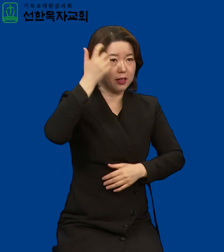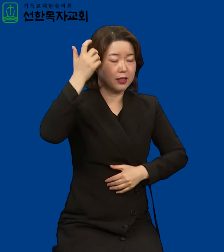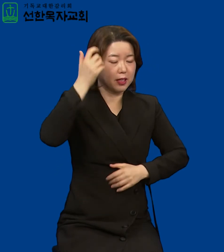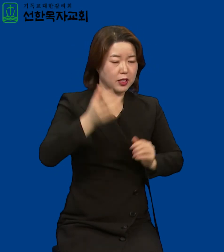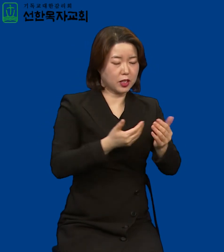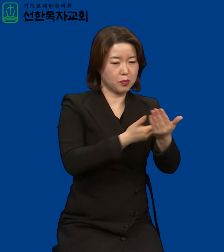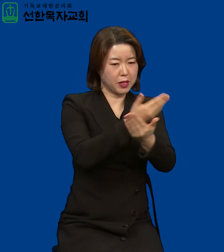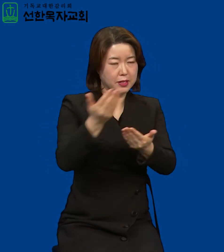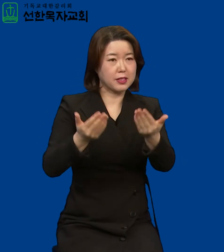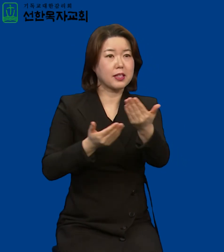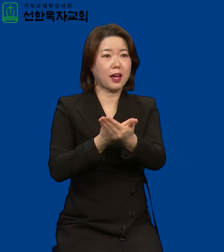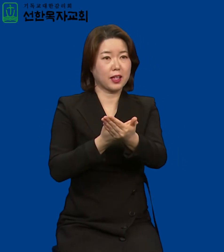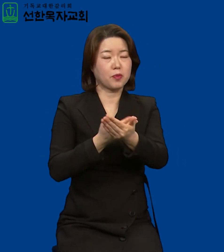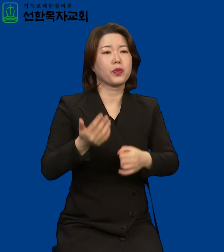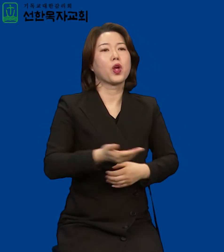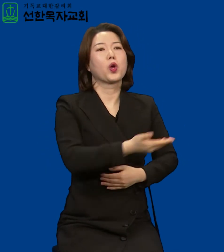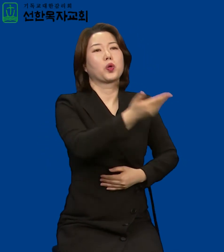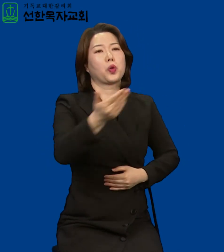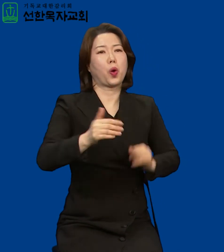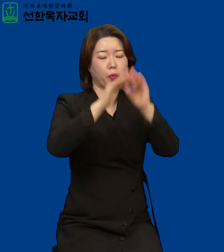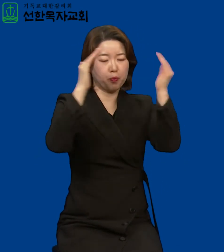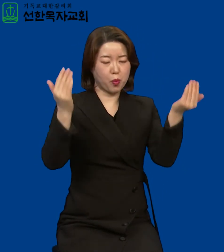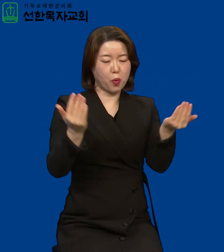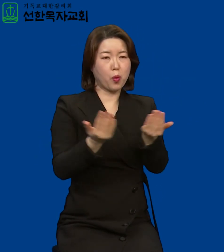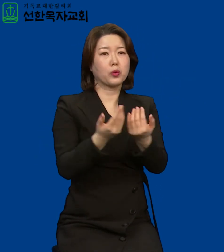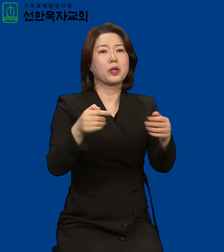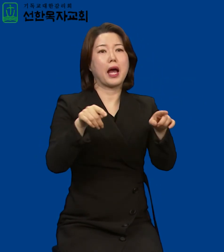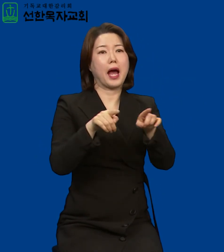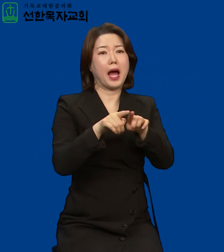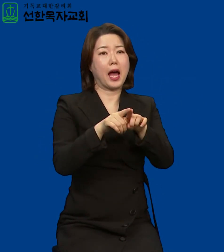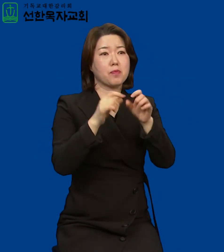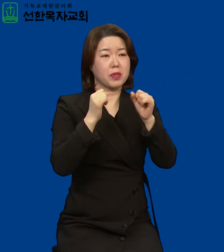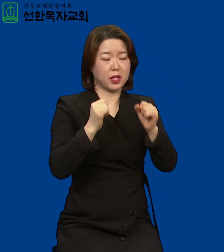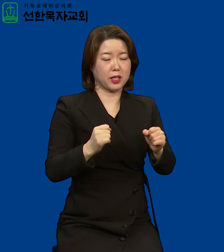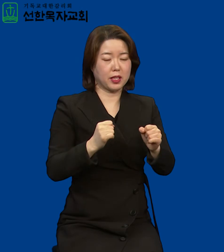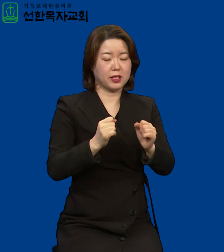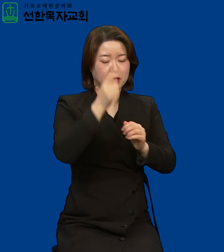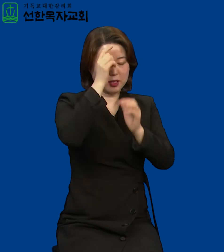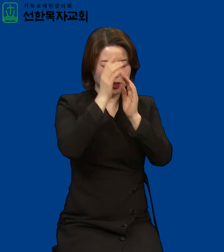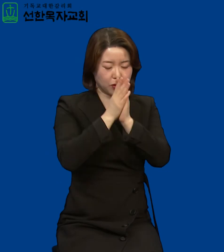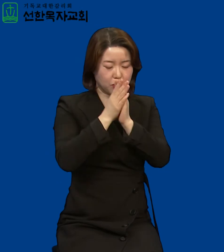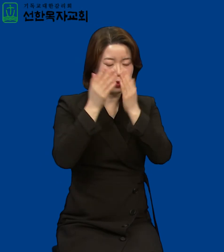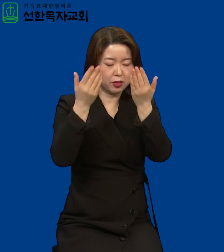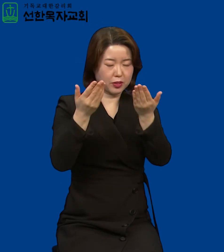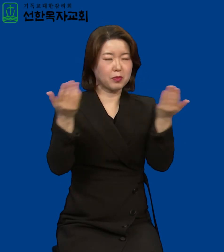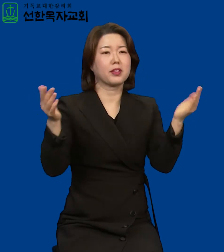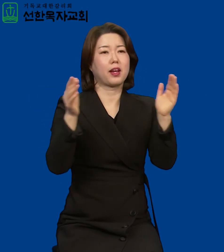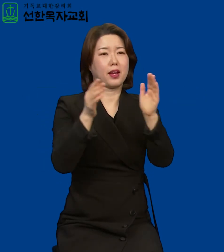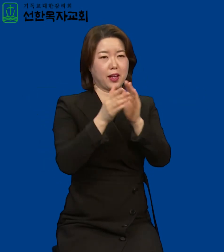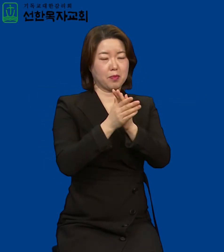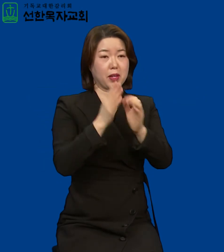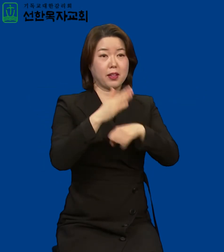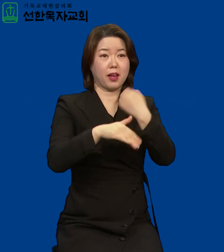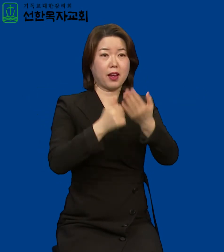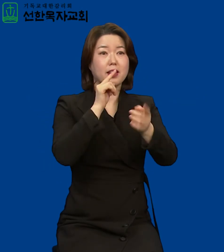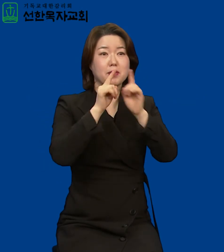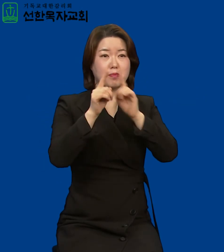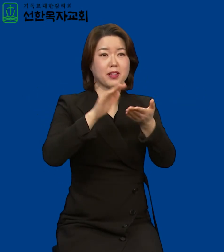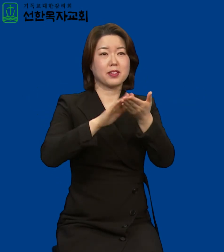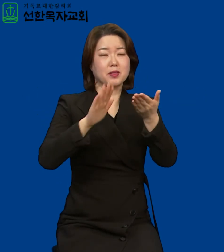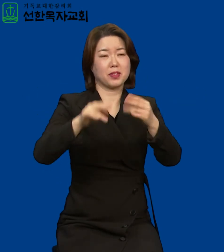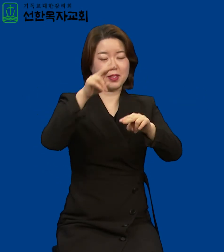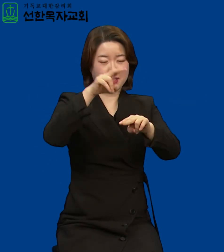성령의 사귐이 여러분 모두와 함께 하기를 빕니다. 아멘. 하나님의 말씀입니다.